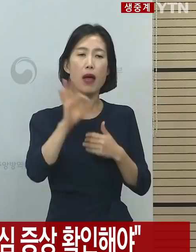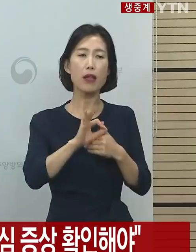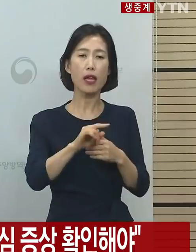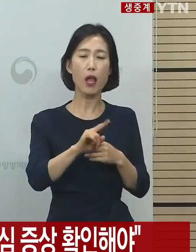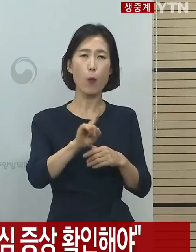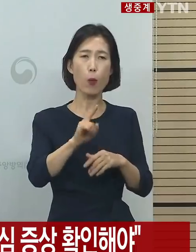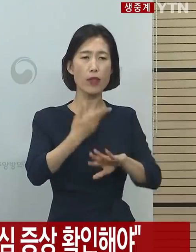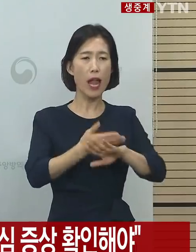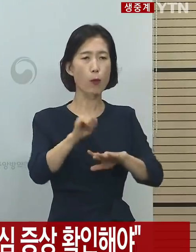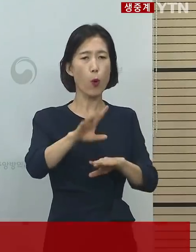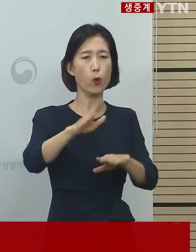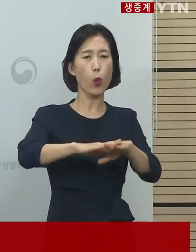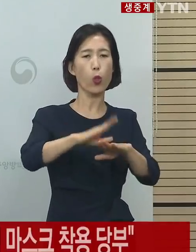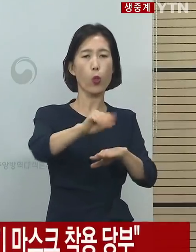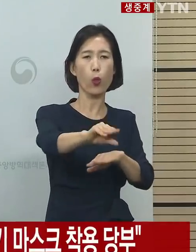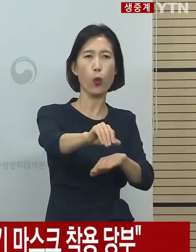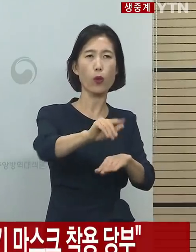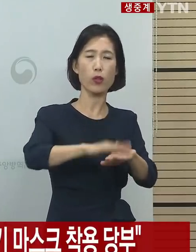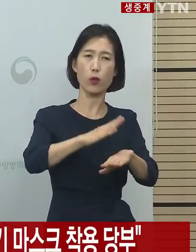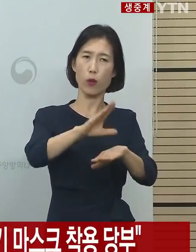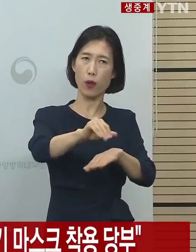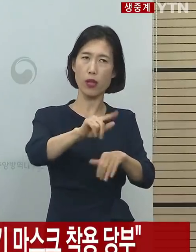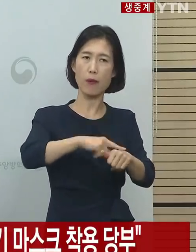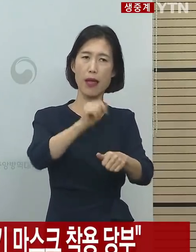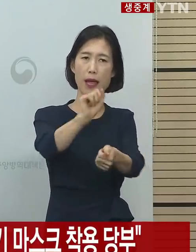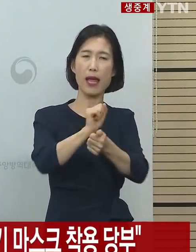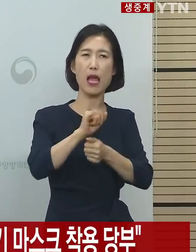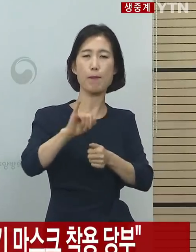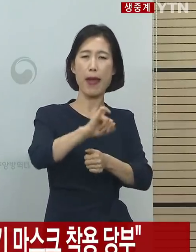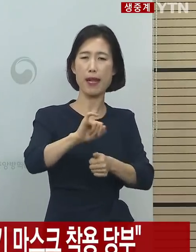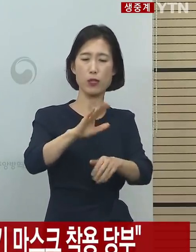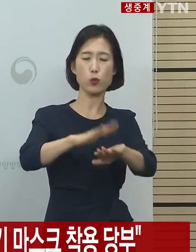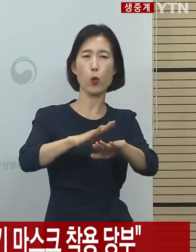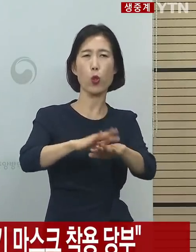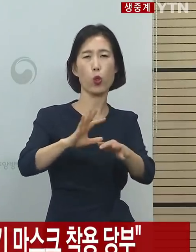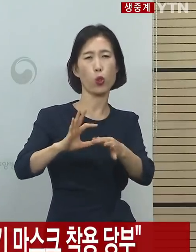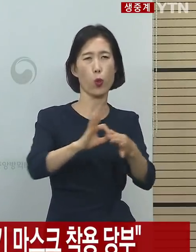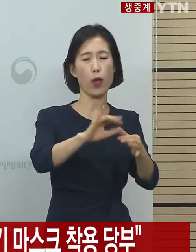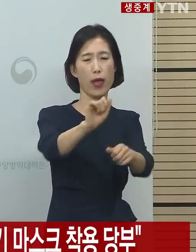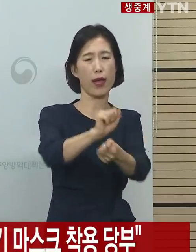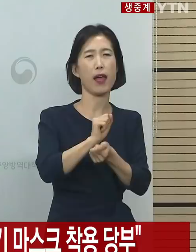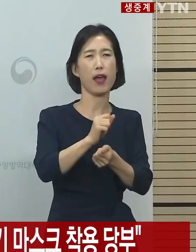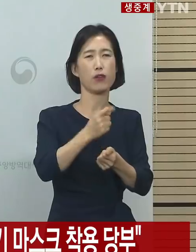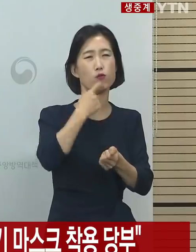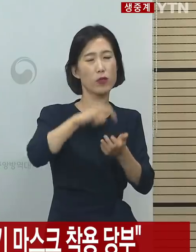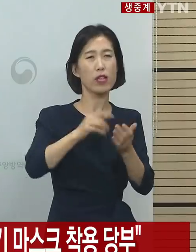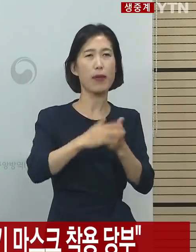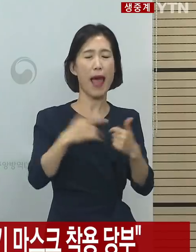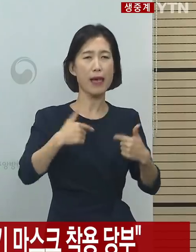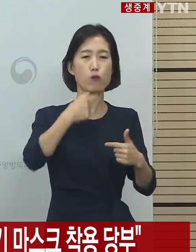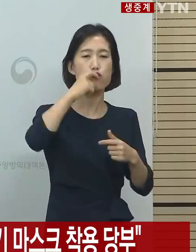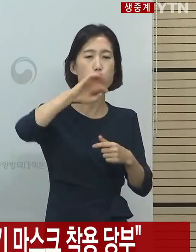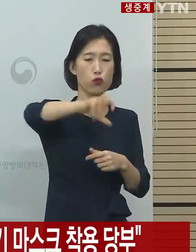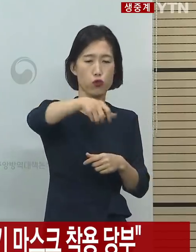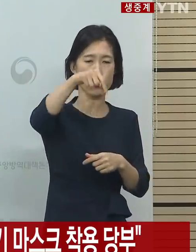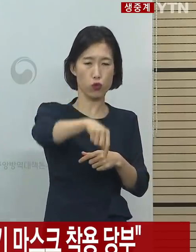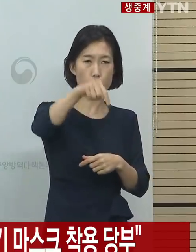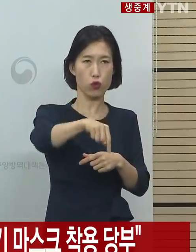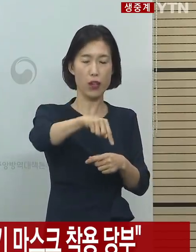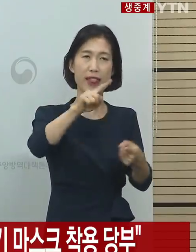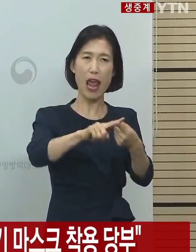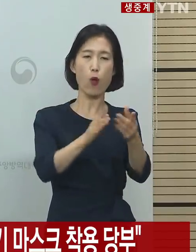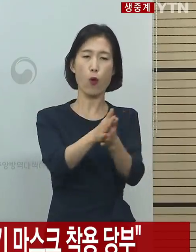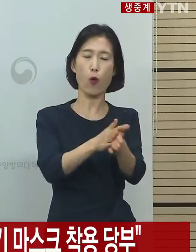대한 접촉으로 손을 통해서 주로 바이러스가 전파가 되기 때문에 흐르는 물에 비누로 꼼꼼하게 손